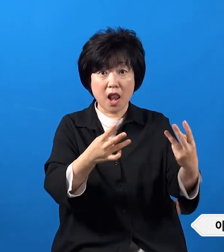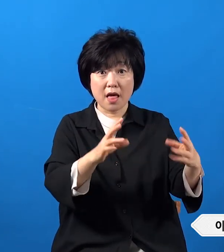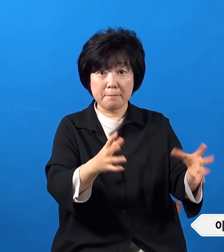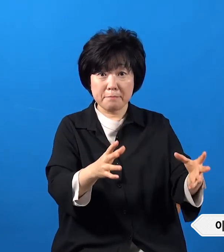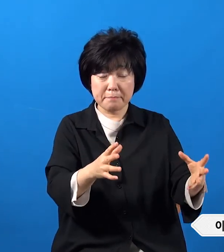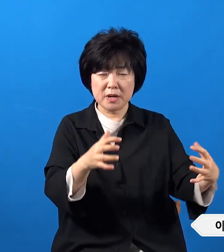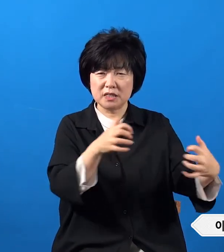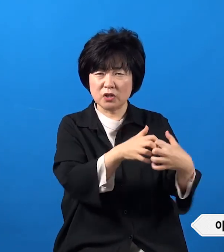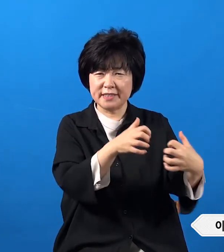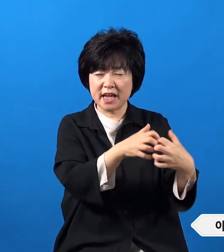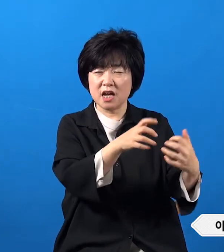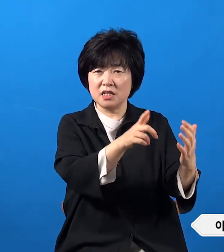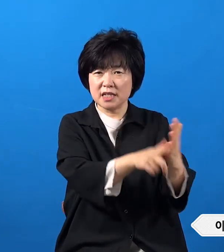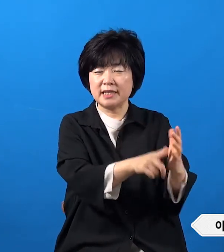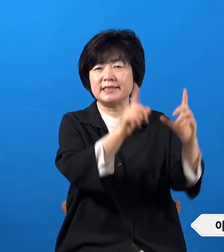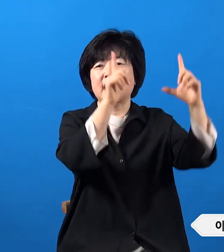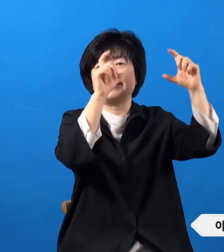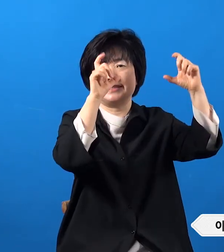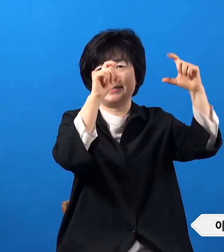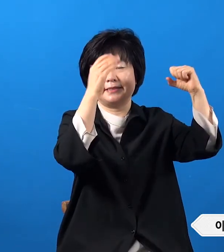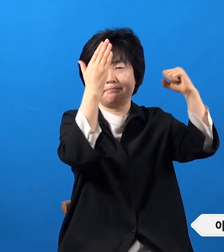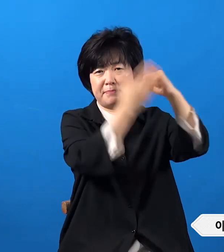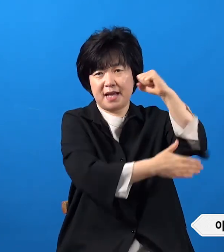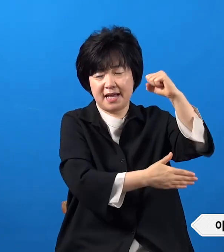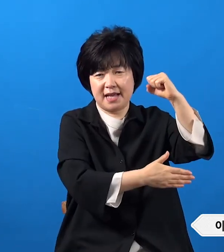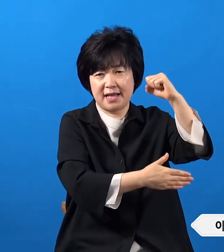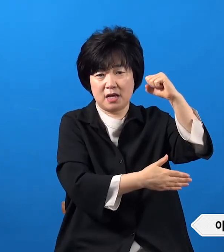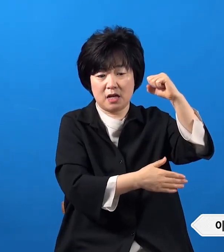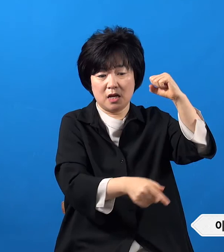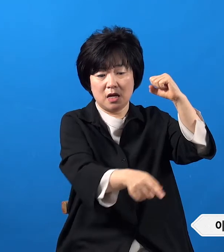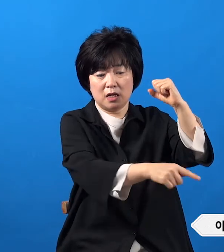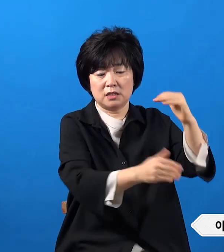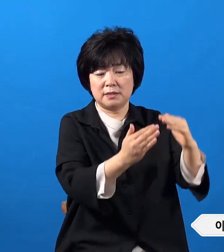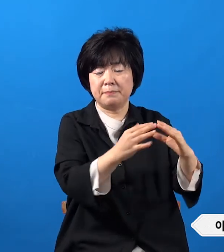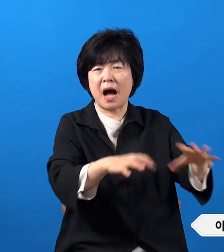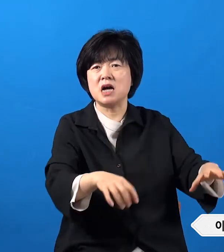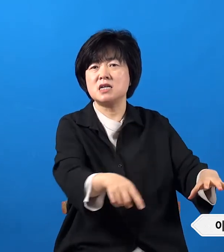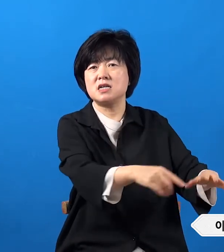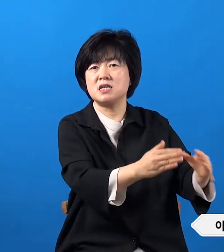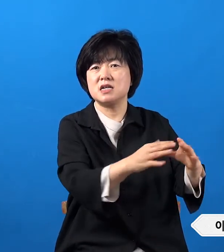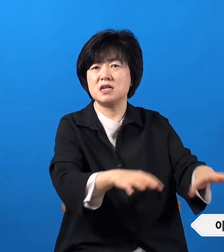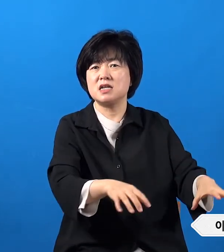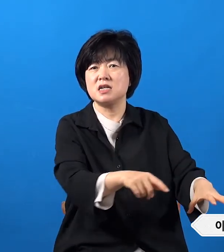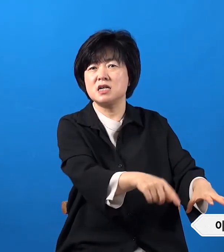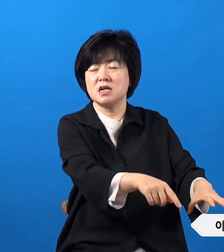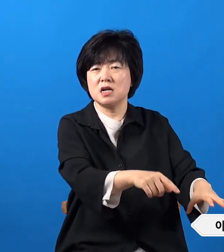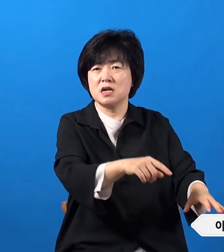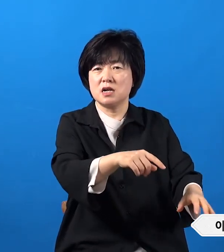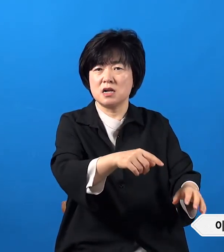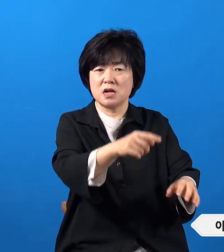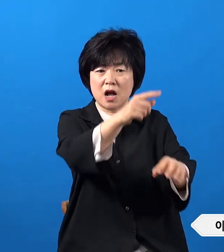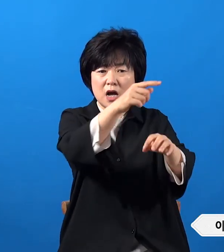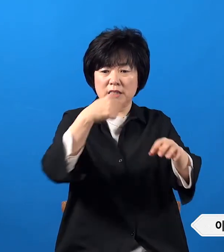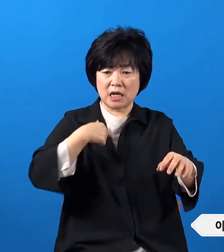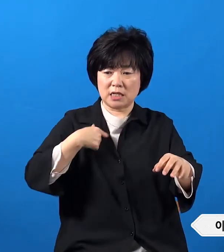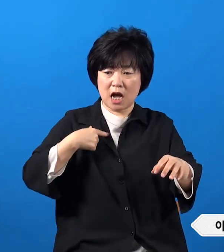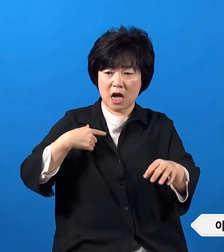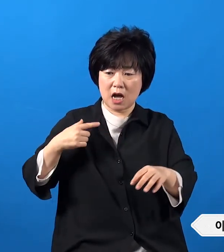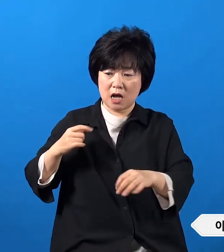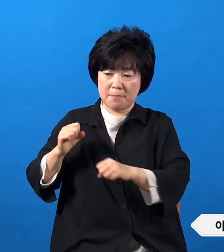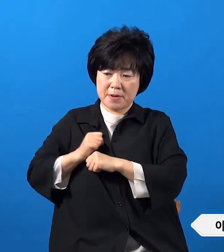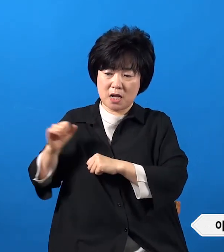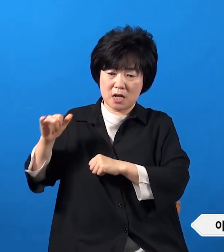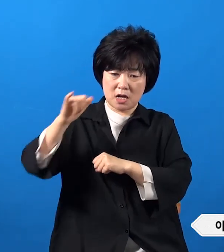사진이 나왔어요. 그 사진 하나가 트람팡 마을이에요. 자기가 네이팜 탄을 투척했던 트람팡